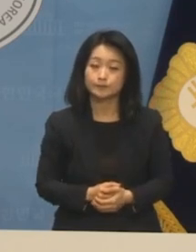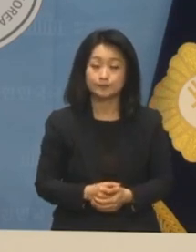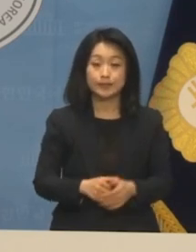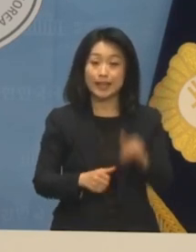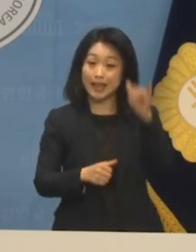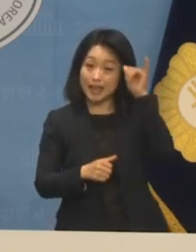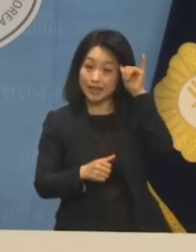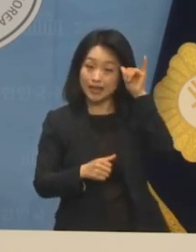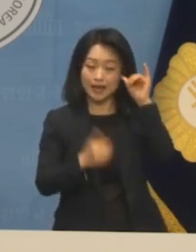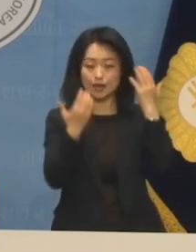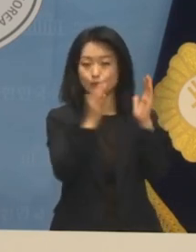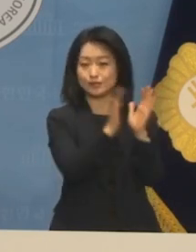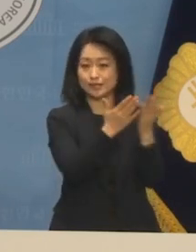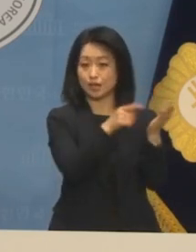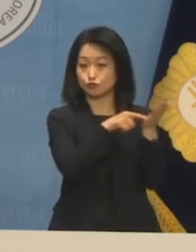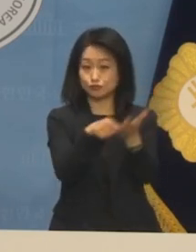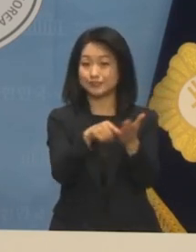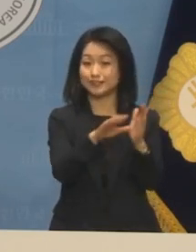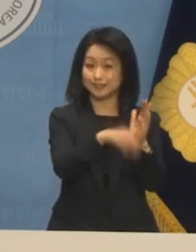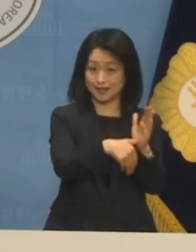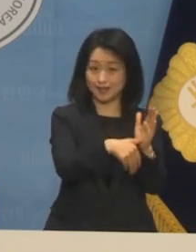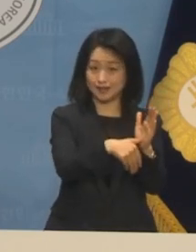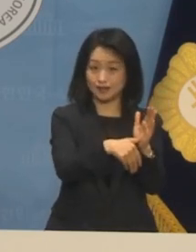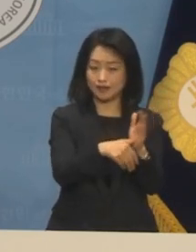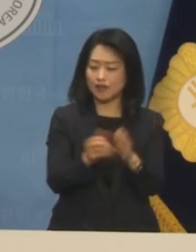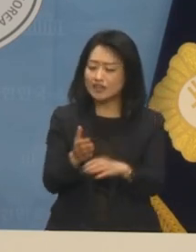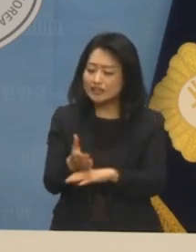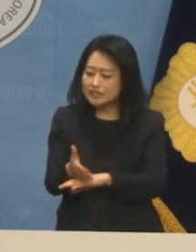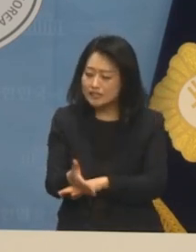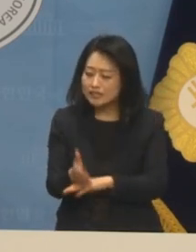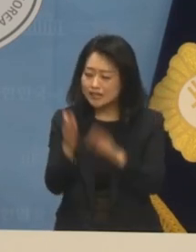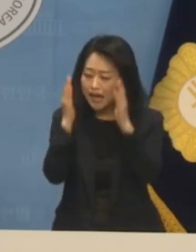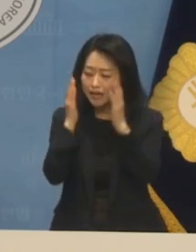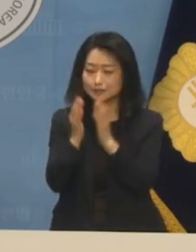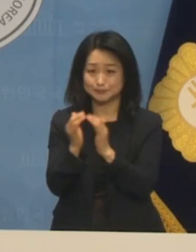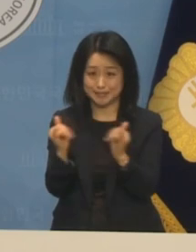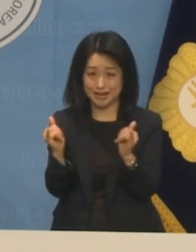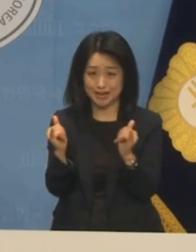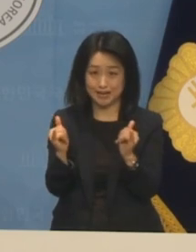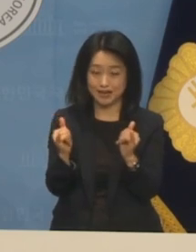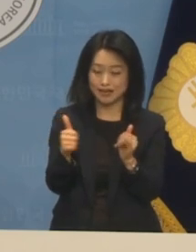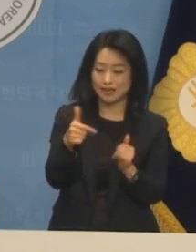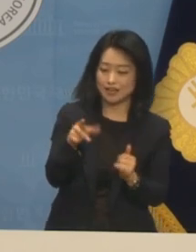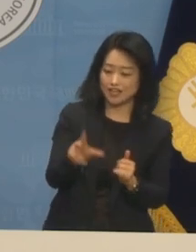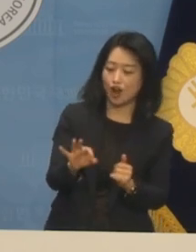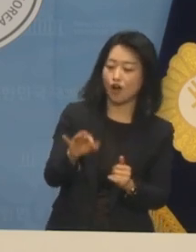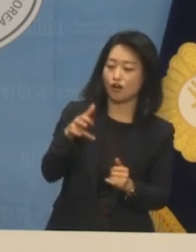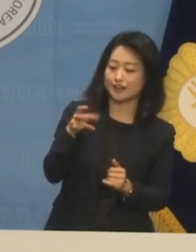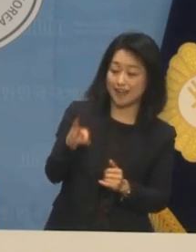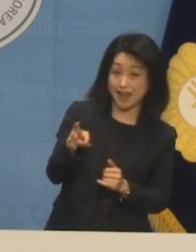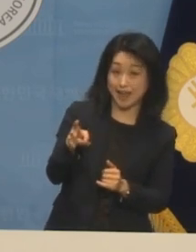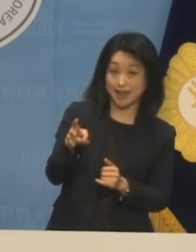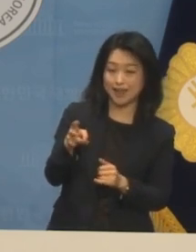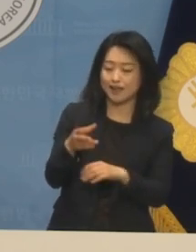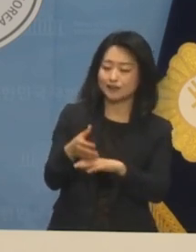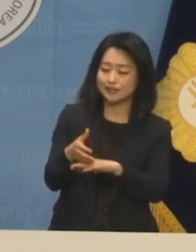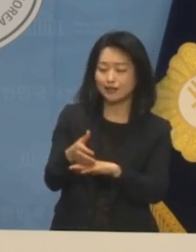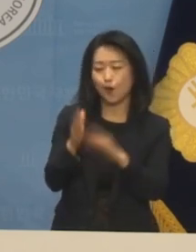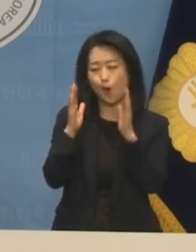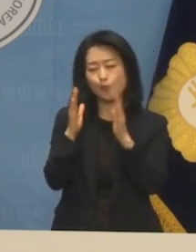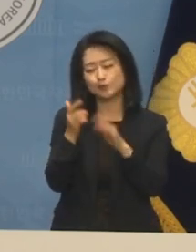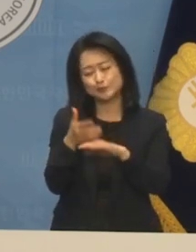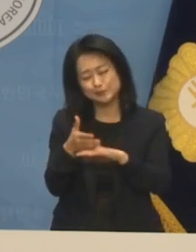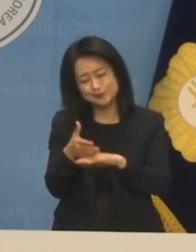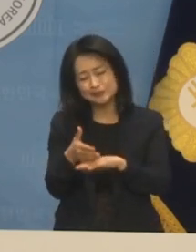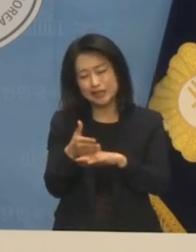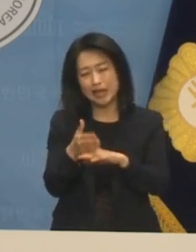AI 디지털 교과서를 추진하면서 느린 학습자인 경계선 지능을 가진 학생들에 대한 고려도 반드시